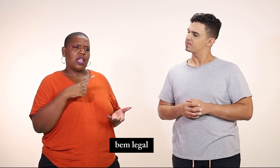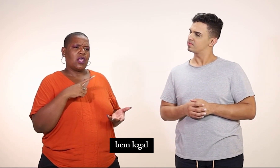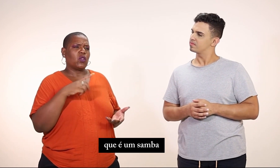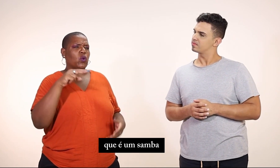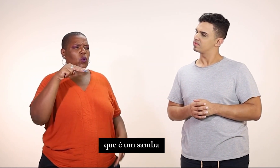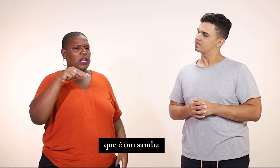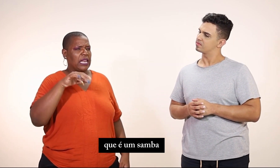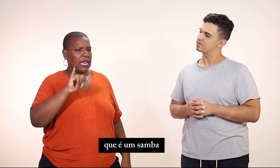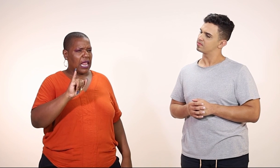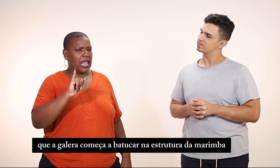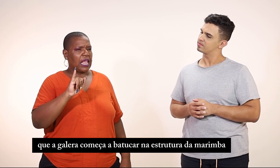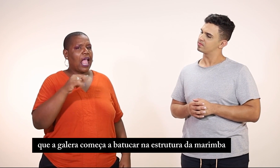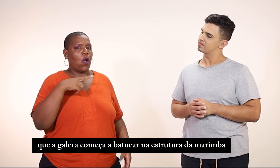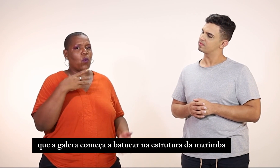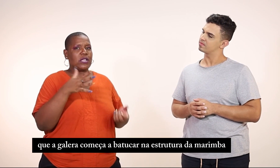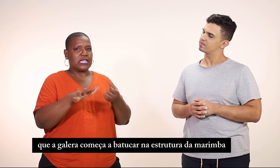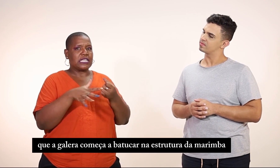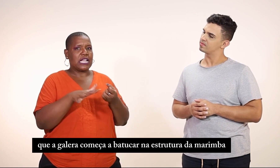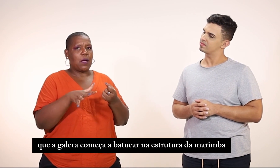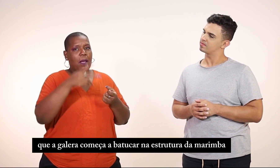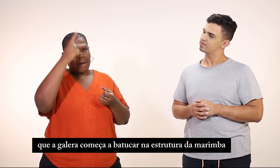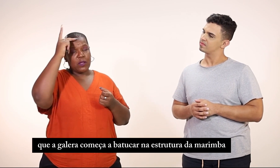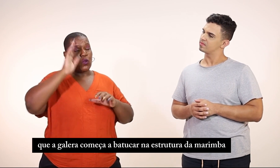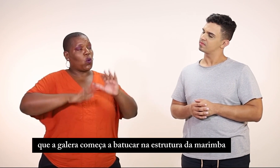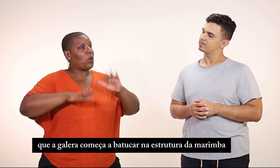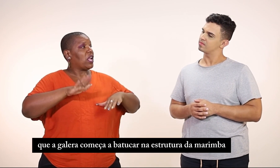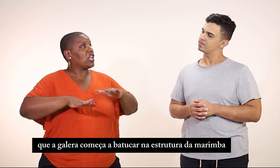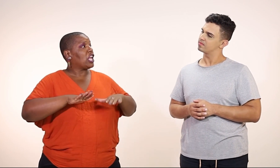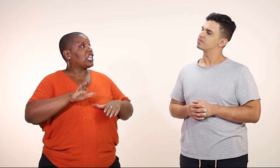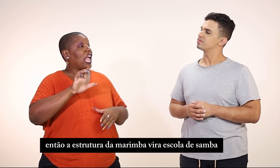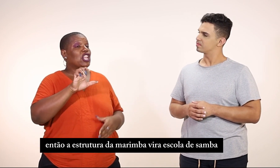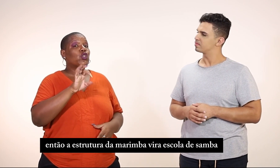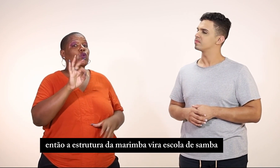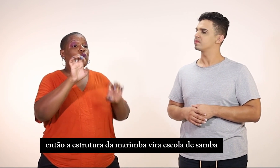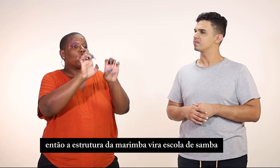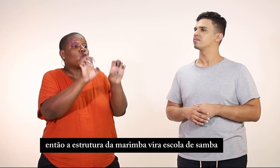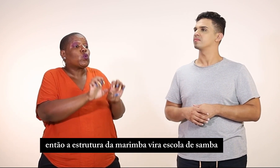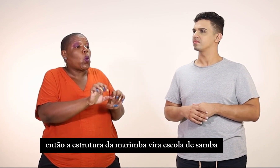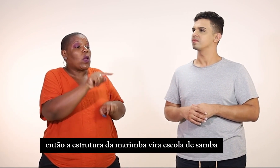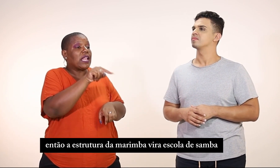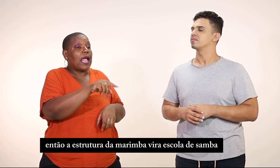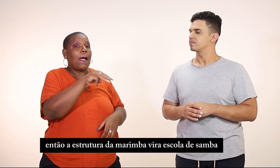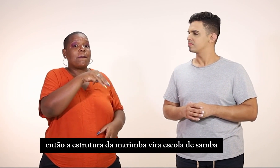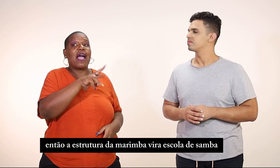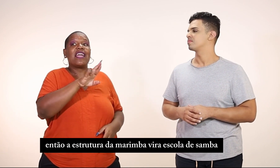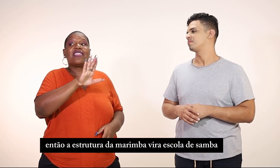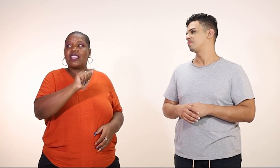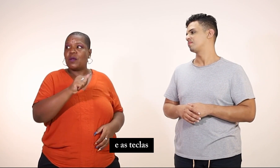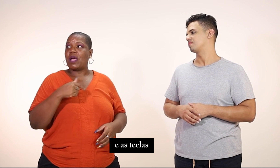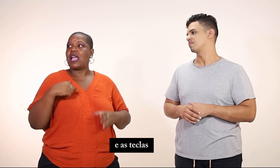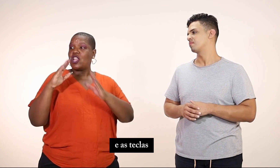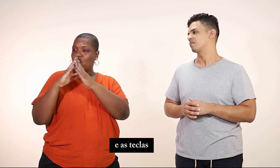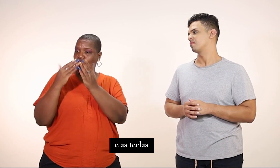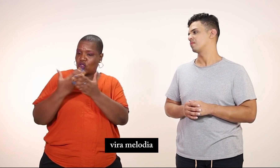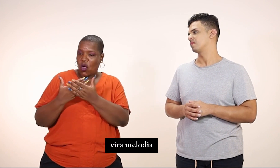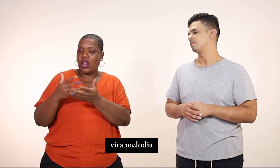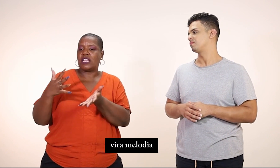que é um samba, que a galera começa a batucar na estrutura da marimba. Então a estrutura da marimba vira uma escola de samba e as teclas viram